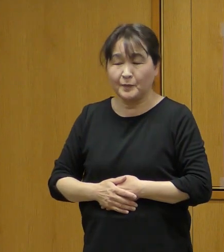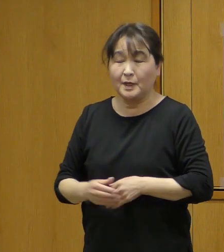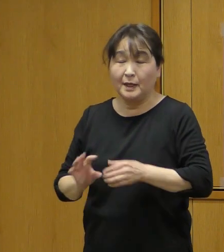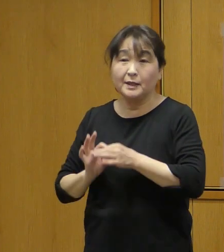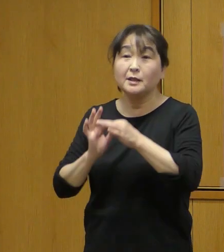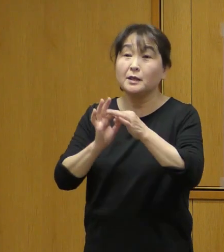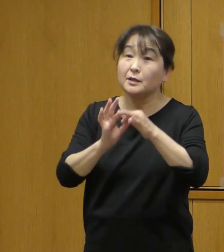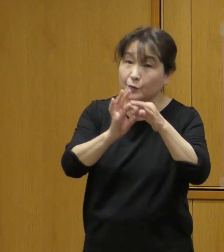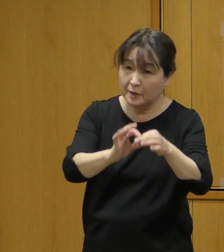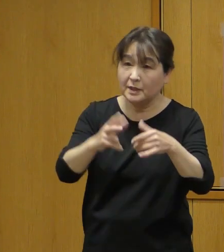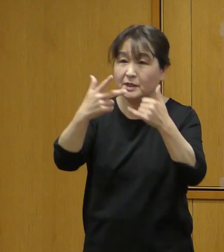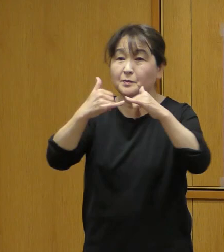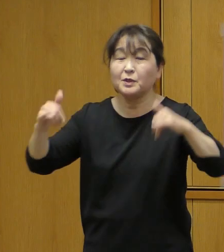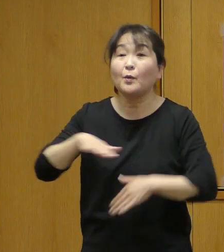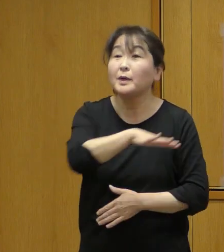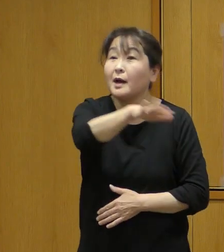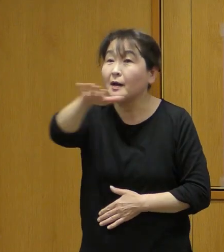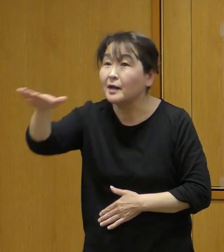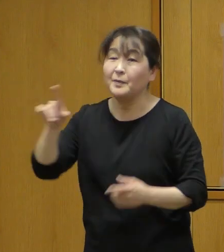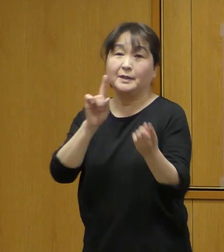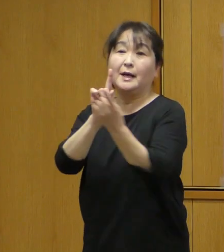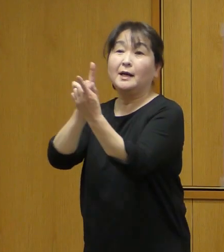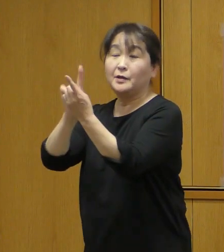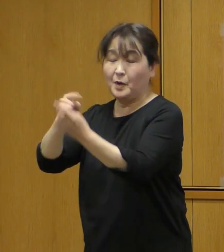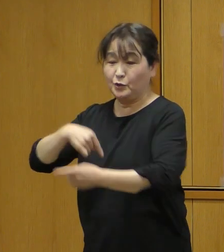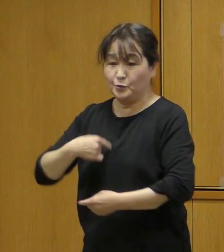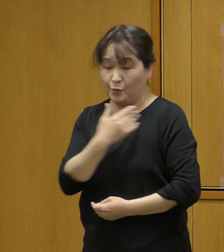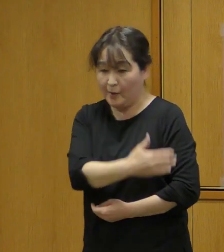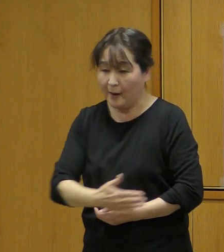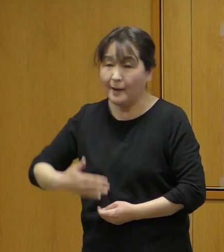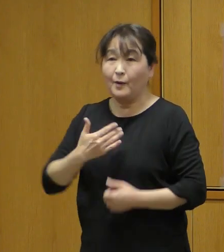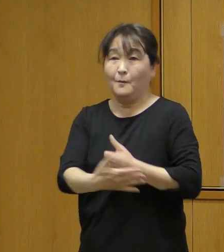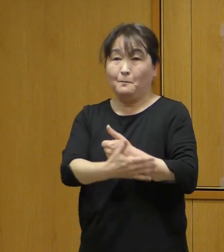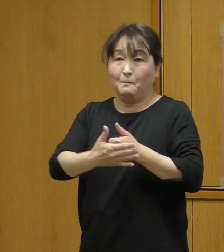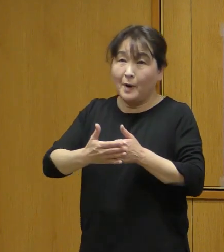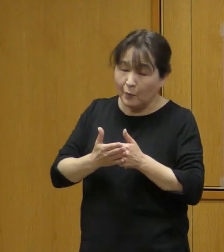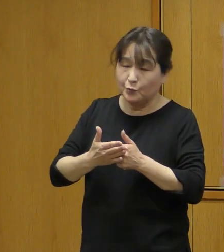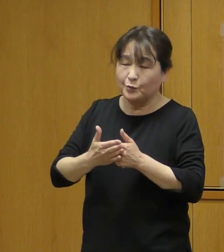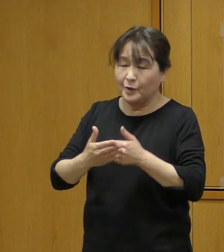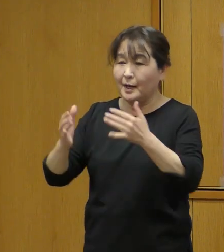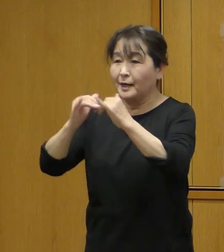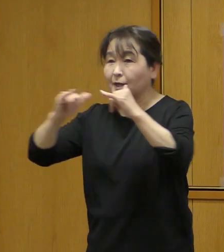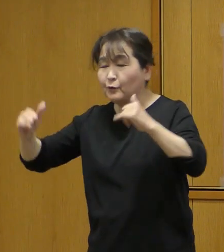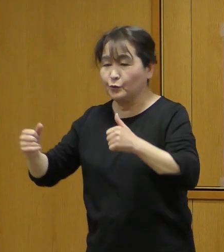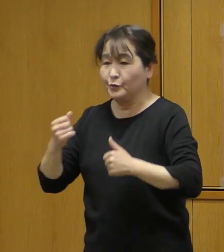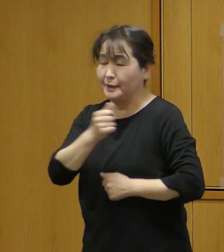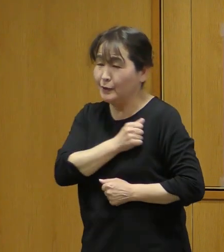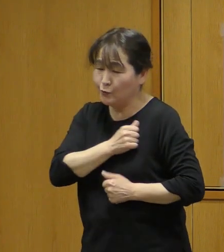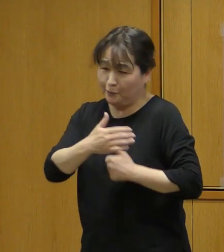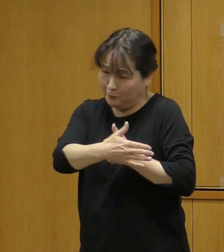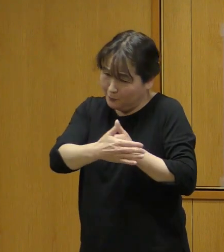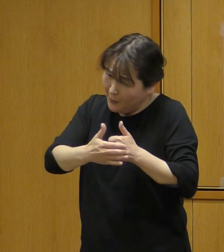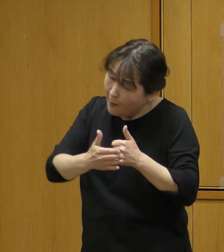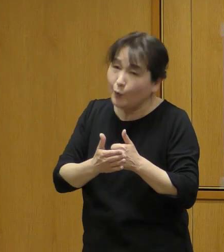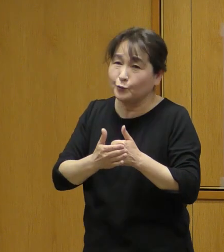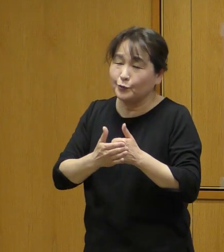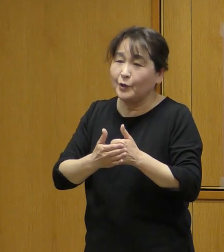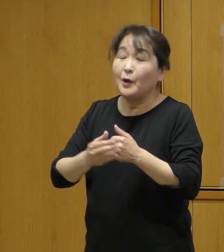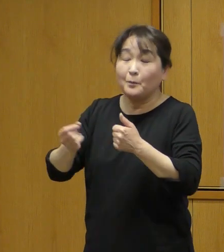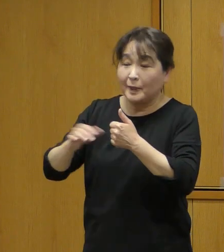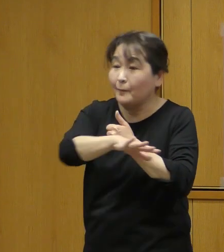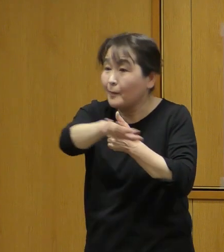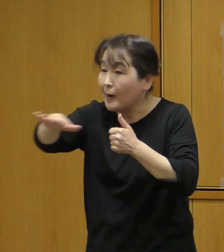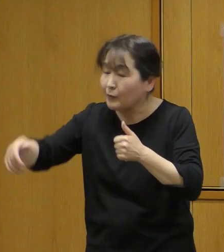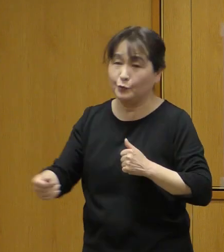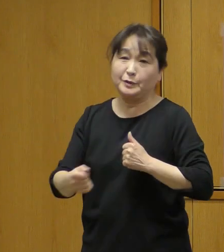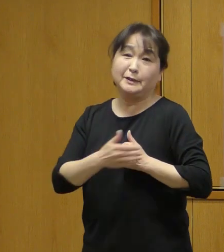続き市民の皆様には自分の身を守る、家族の命を守る、そして周囲の